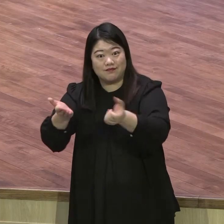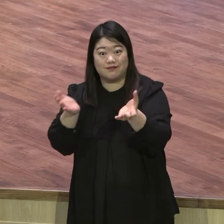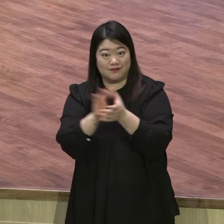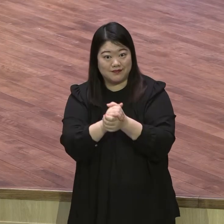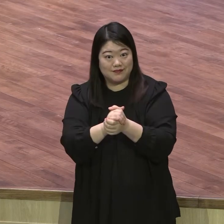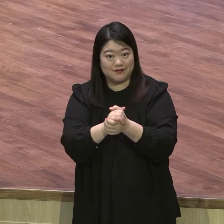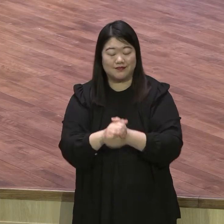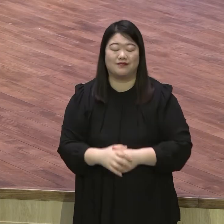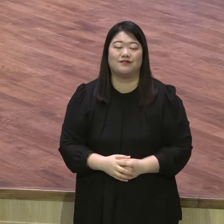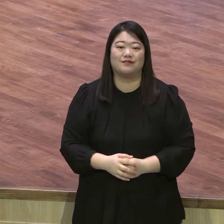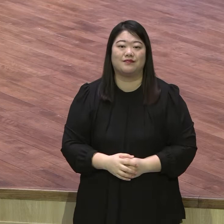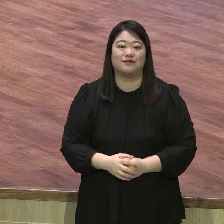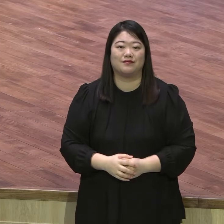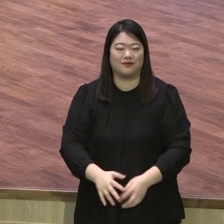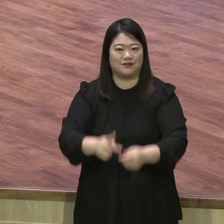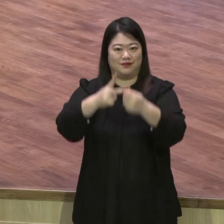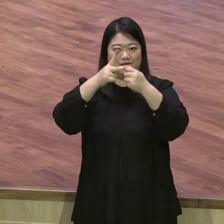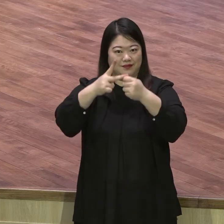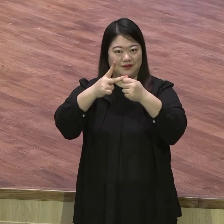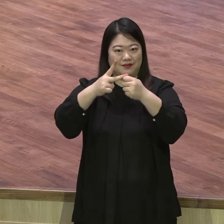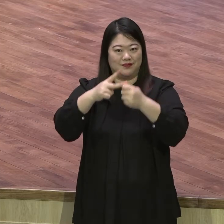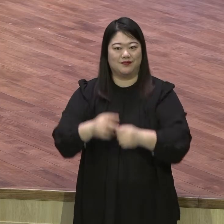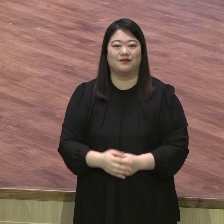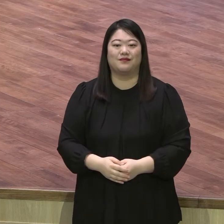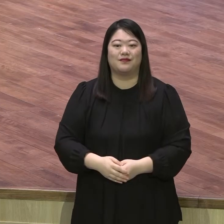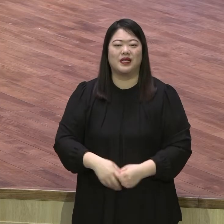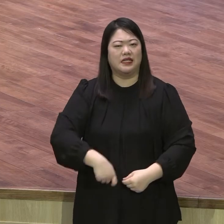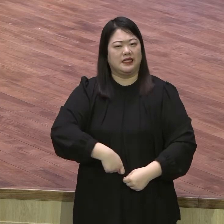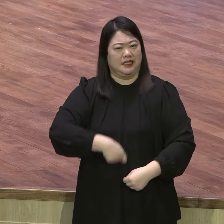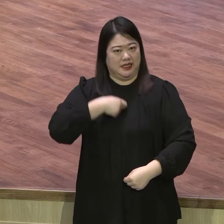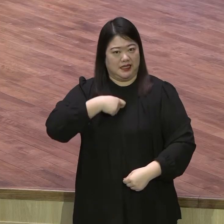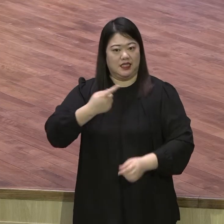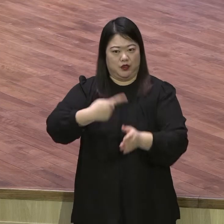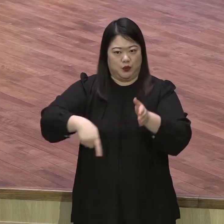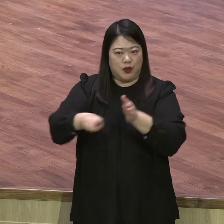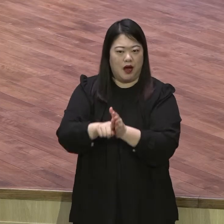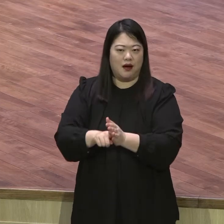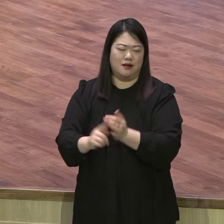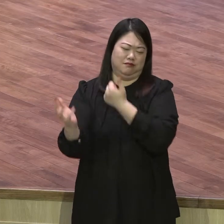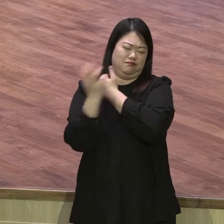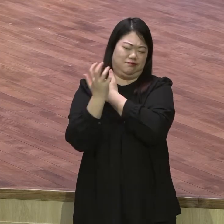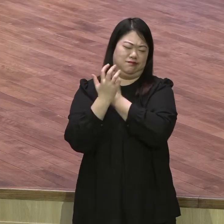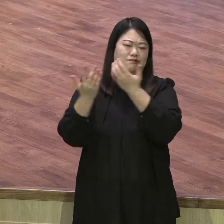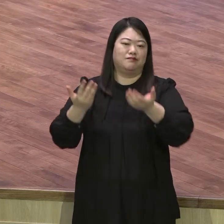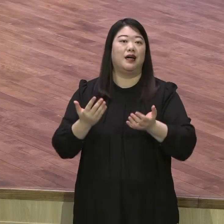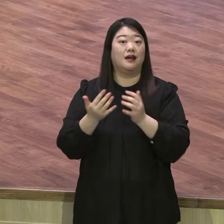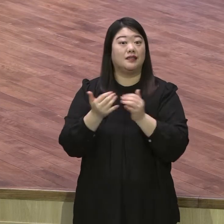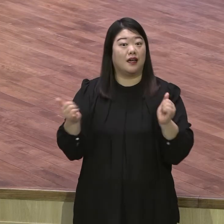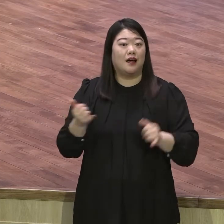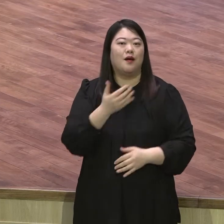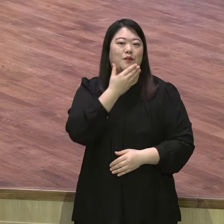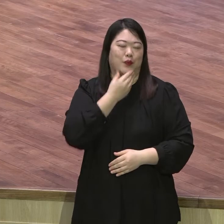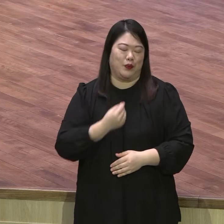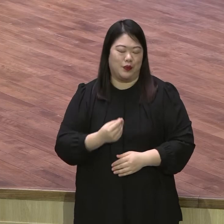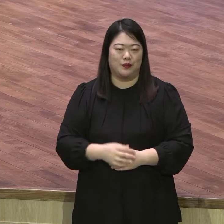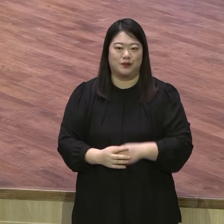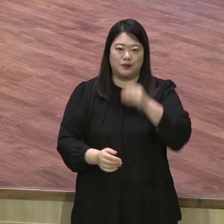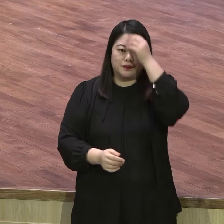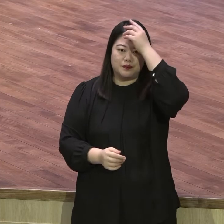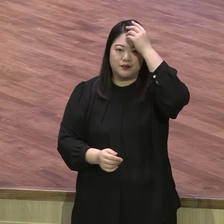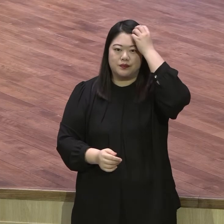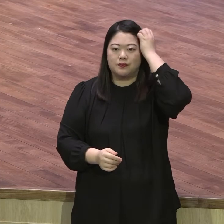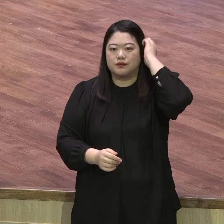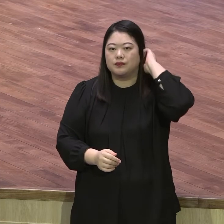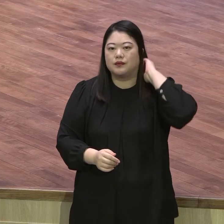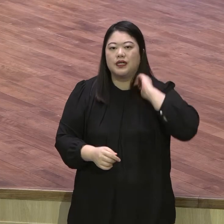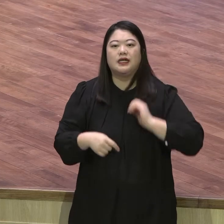축복합니다. 두 번째로 의의를 위하여 박해를 받는 자의 복입니다. 자 10절 봅니다.